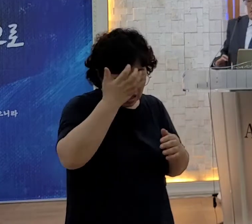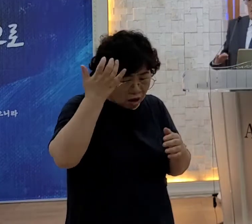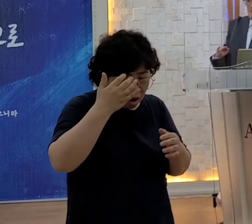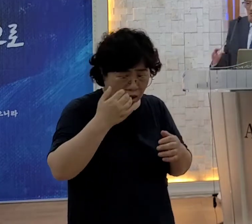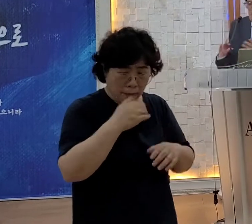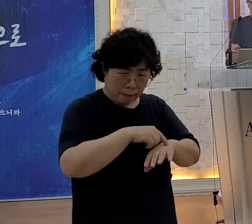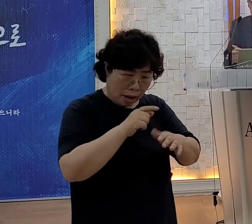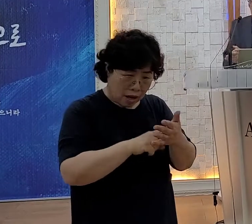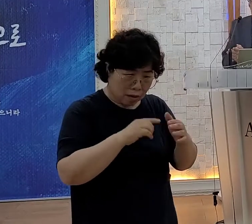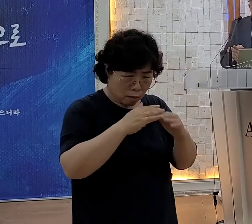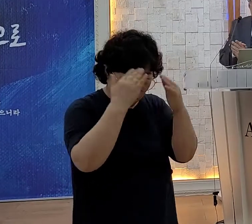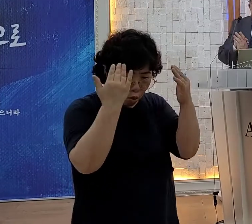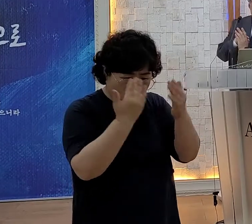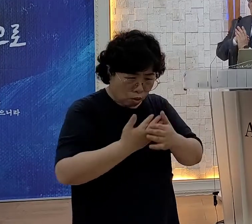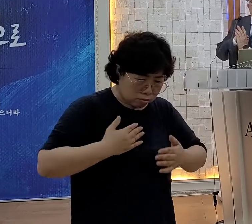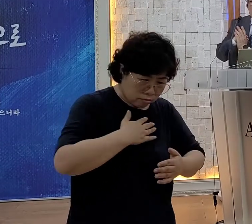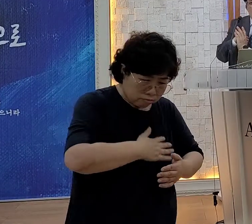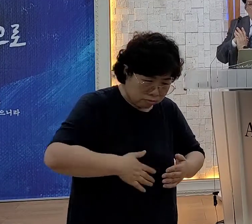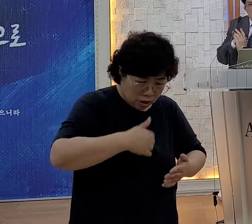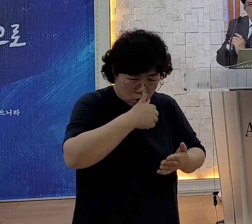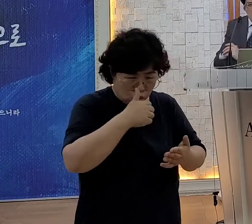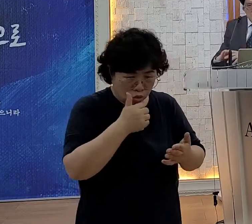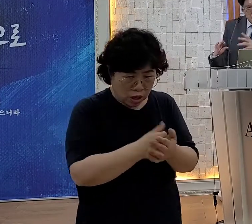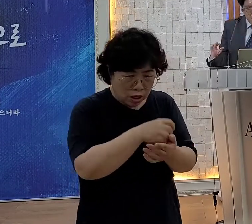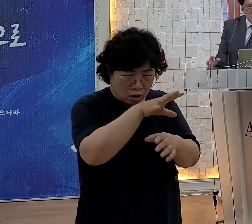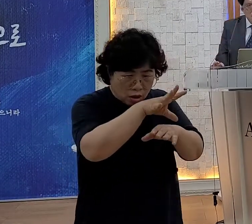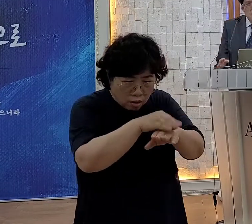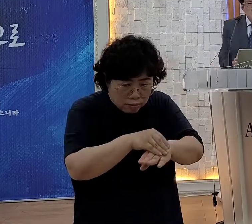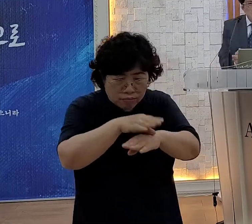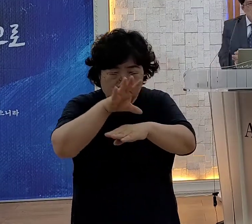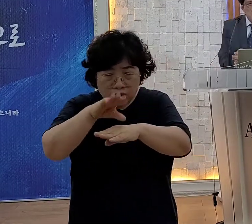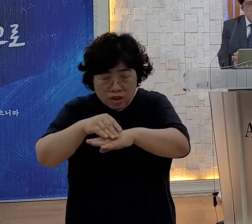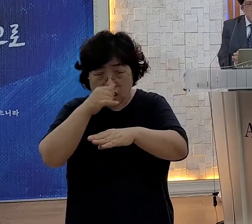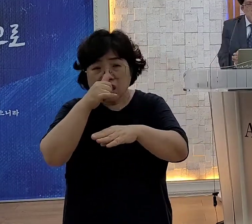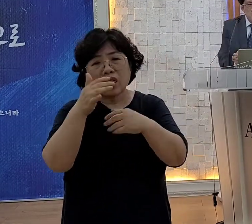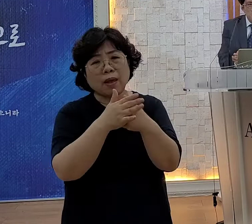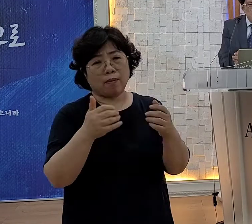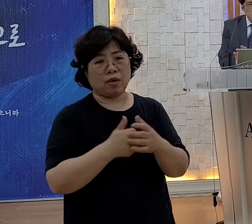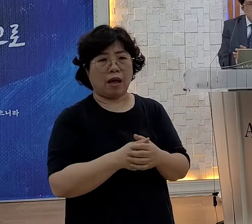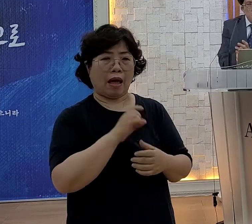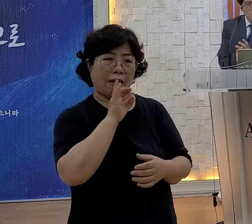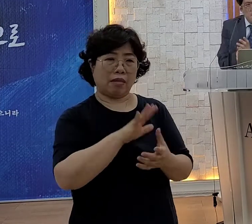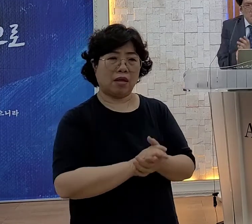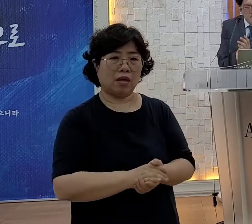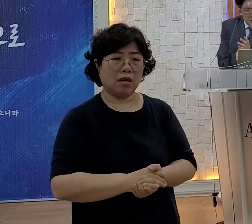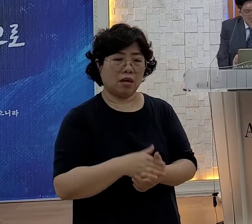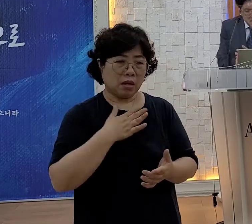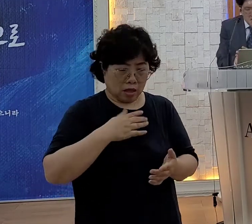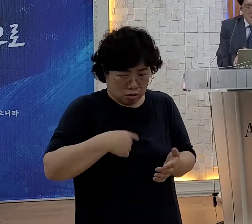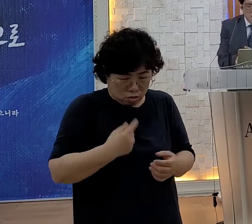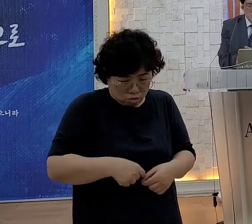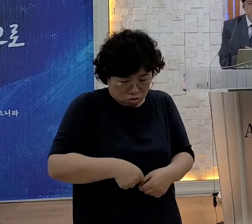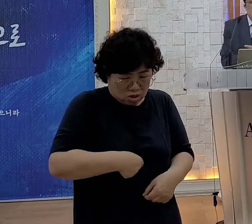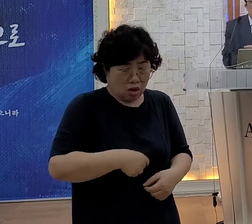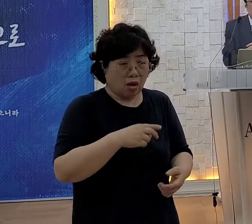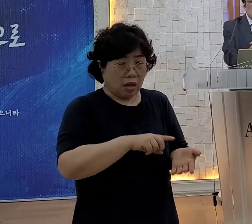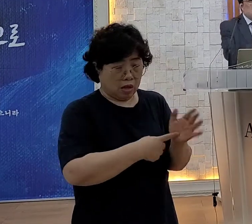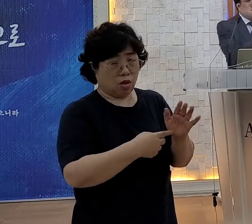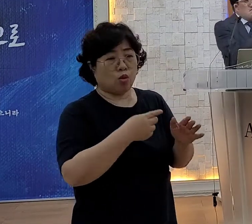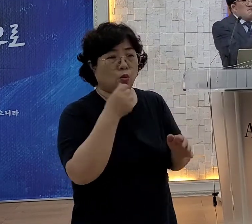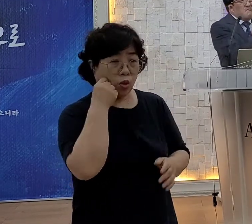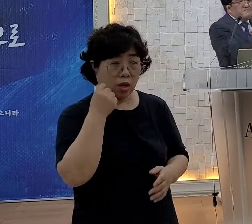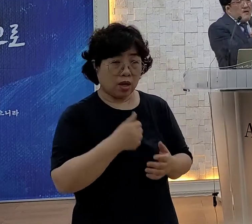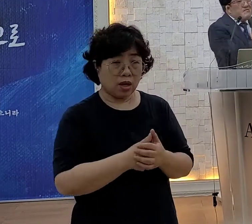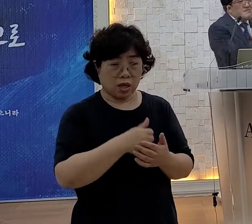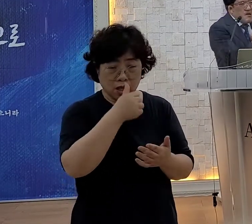마음과 내 모든 육체가 다 죄로 흠뻑 물들었다. 죄에 빠졌다 이 말이에요. 그러니까